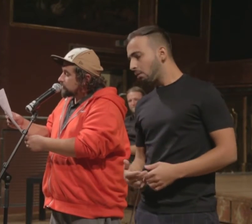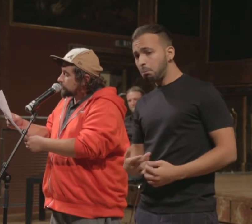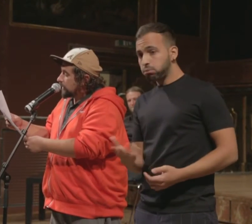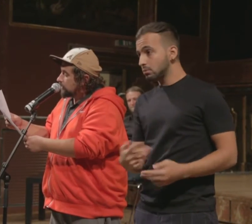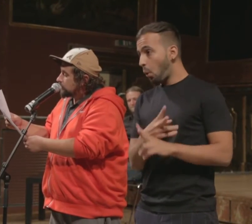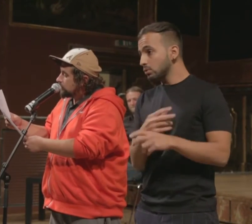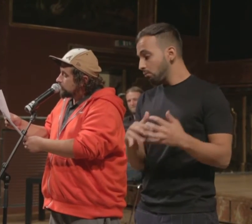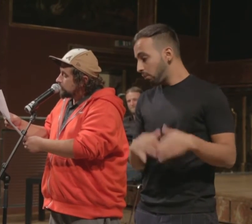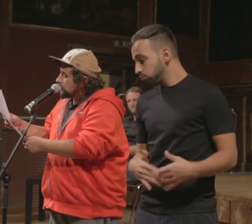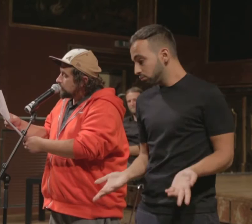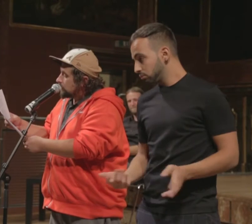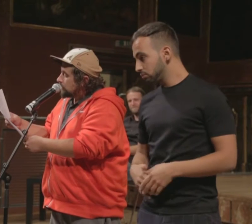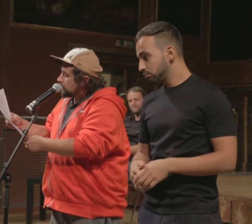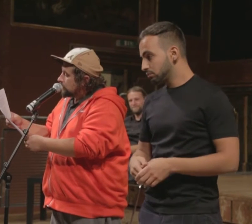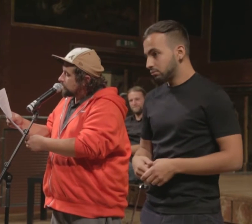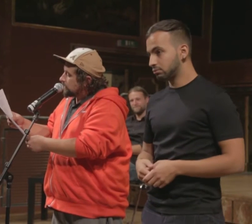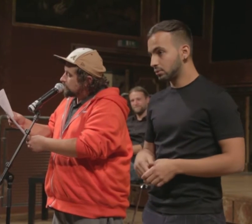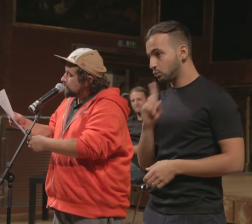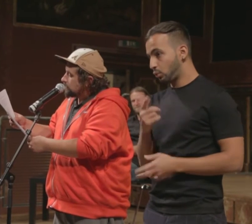sondern vielleicht Österreich.